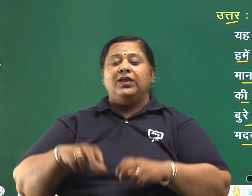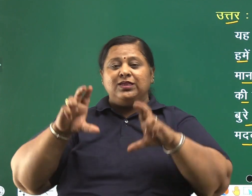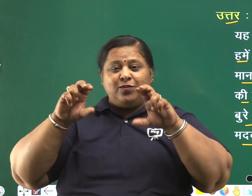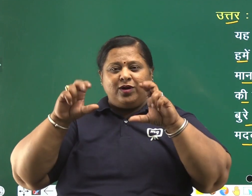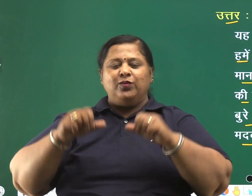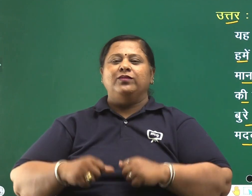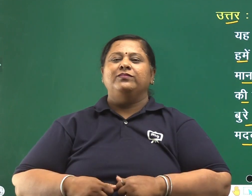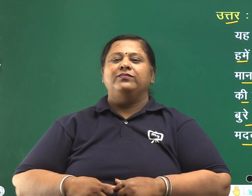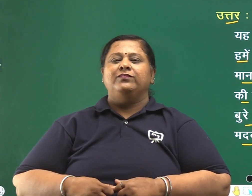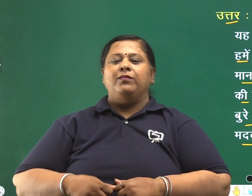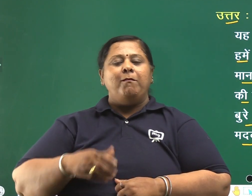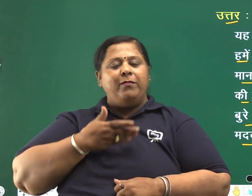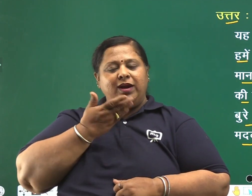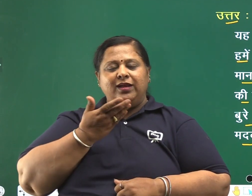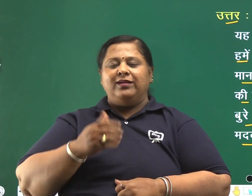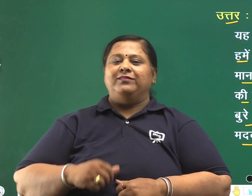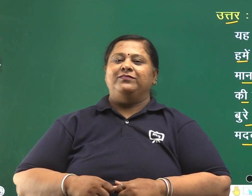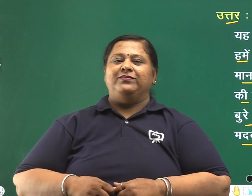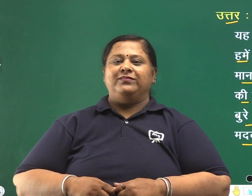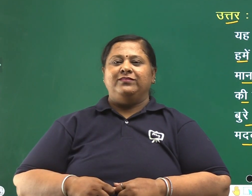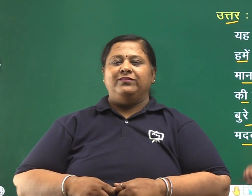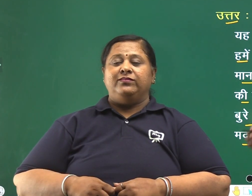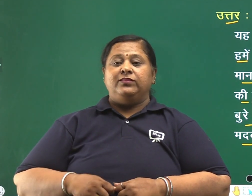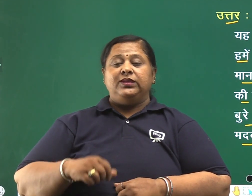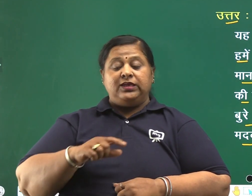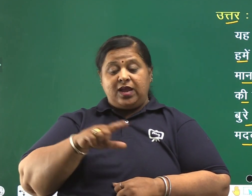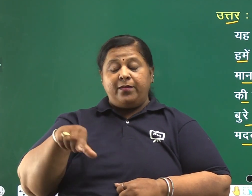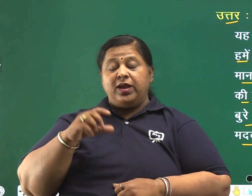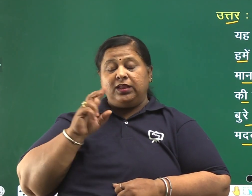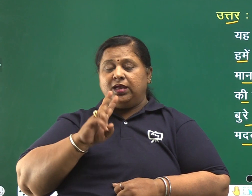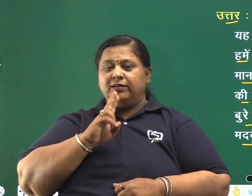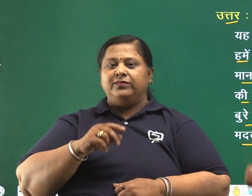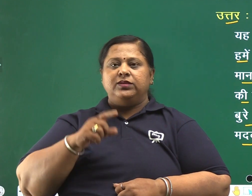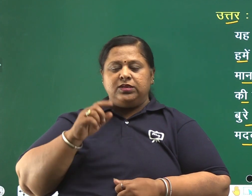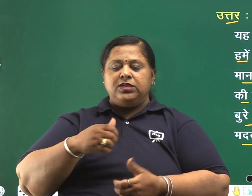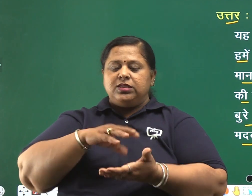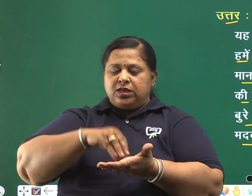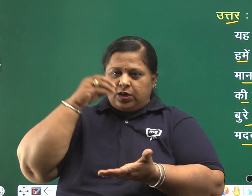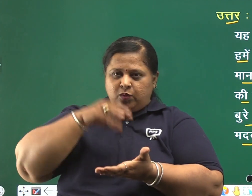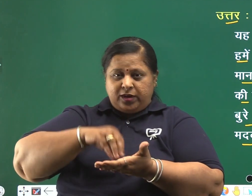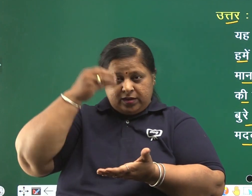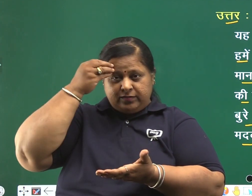को पढ़कर ये बातें सीखने को मिली।